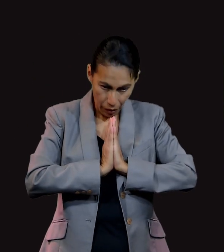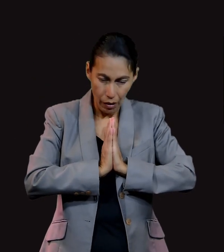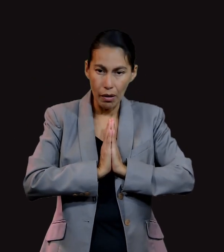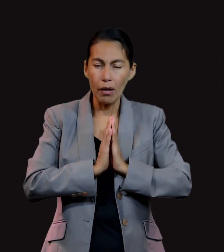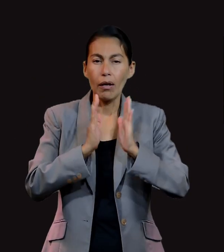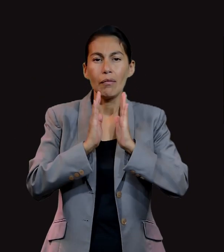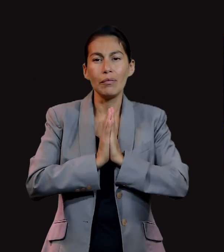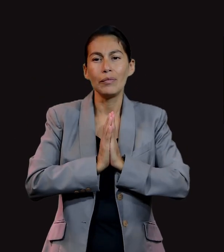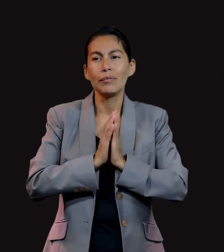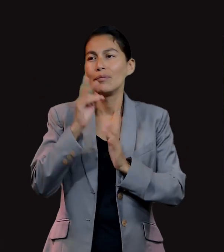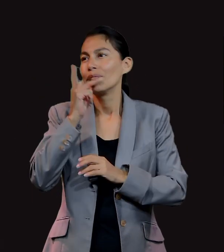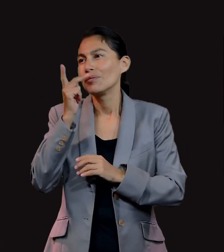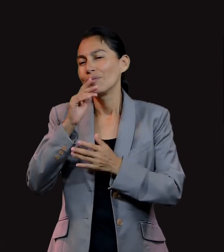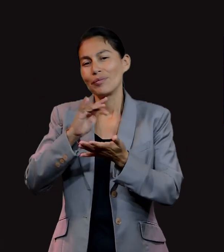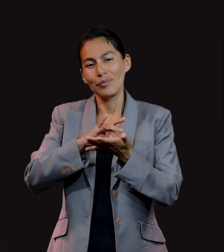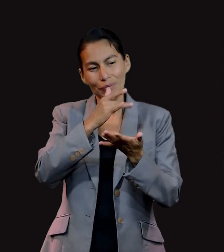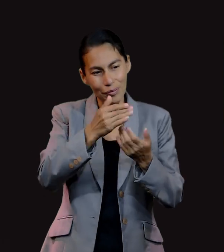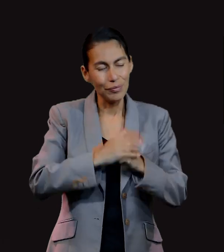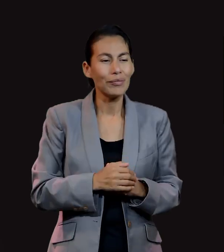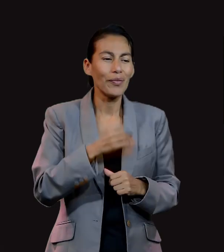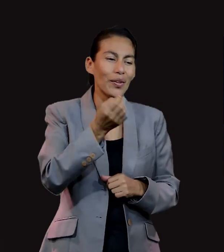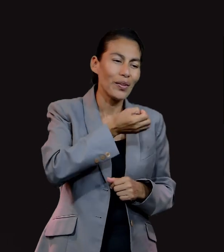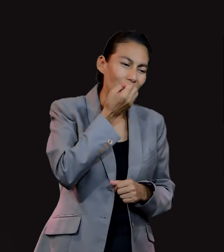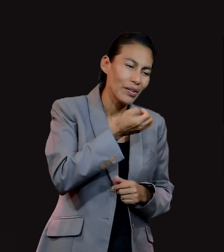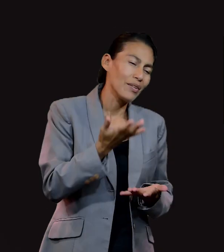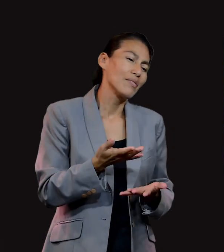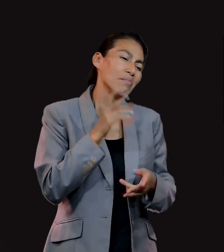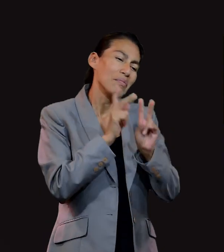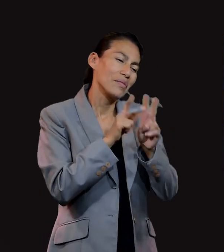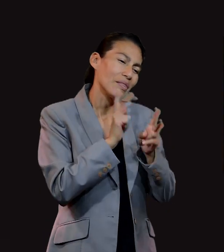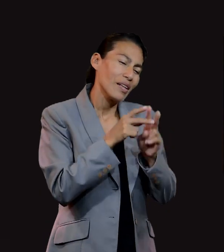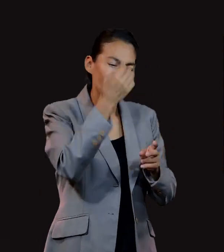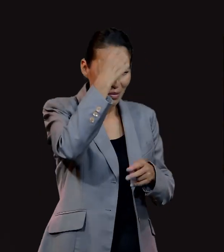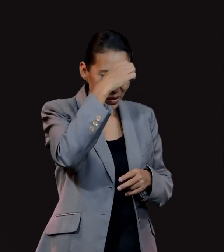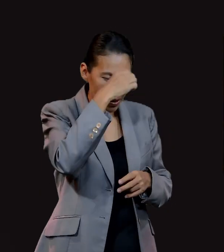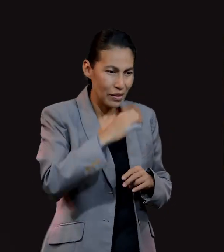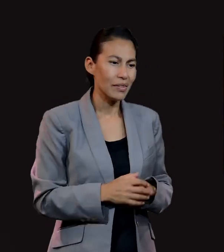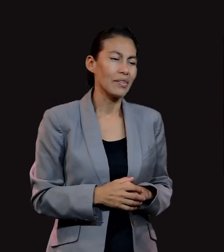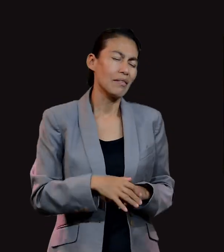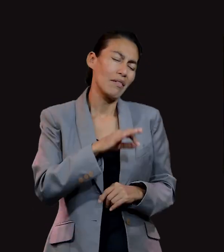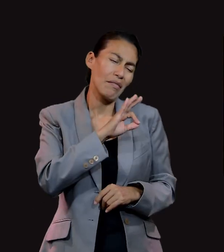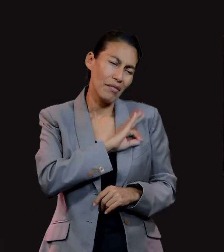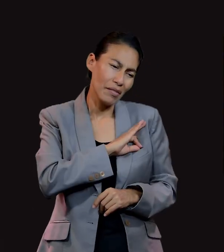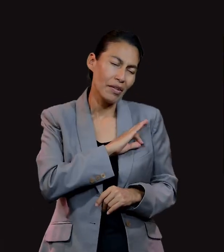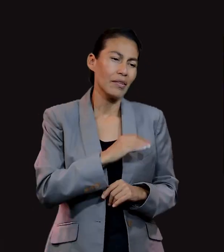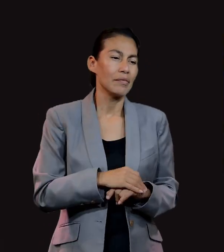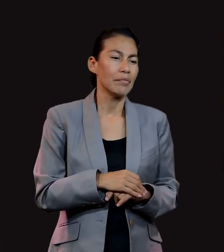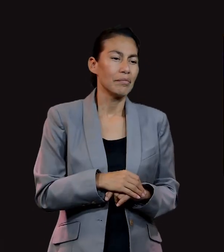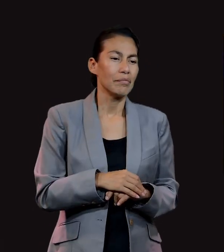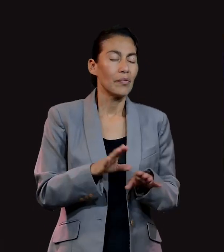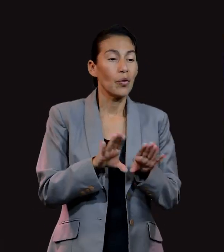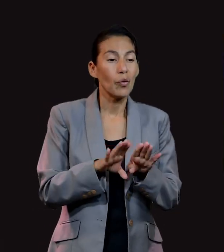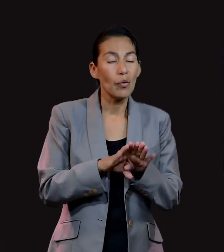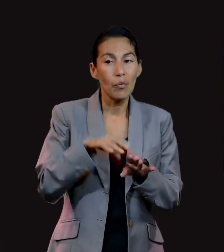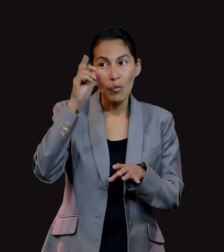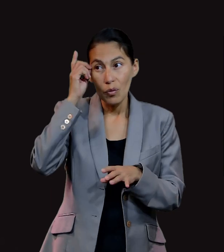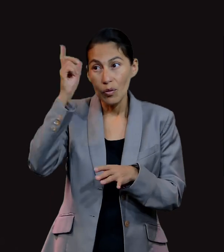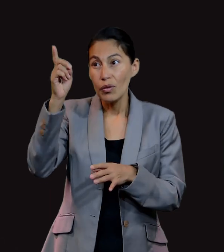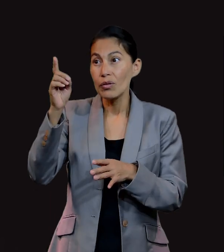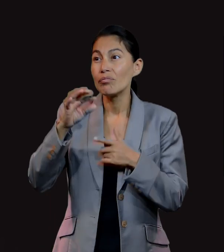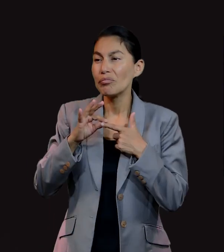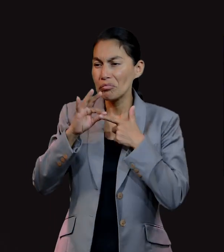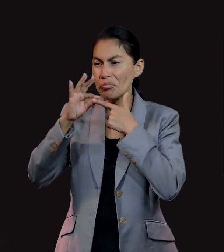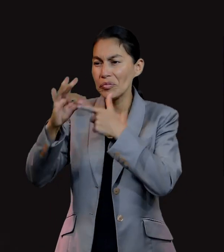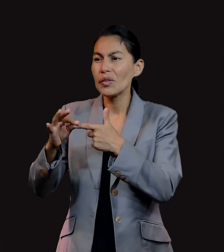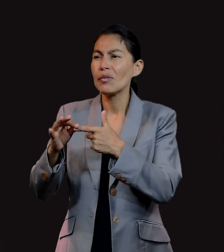Amén Gracias Pastor Por esta linda oración Por contarnos Sus anécdotas De fe Y de como Dios Lo ha